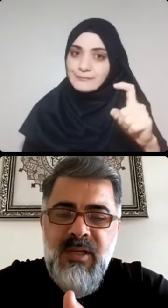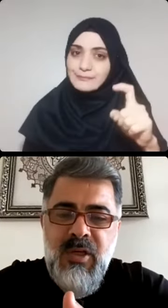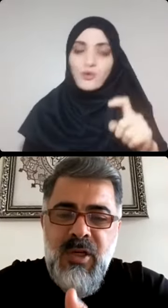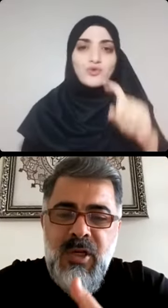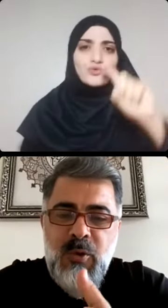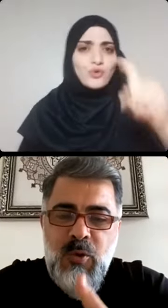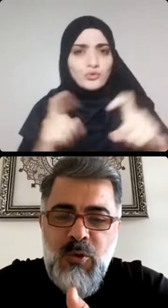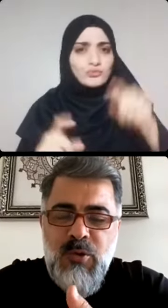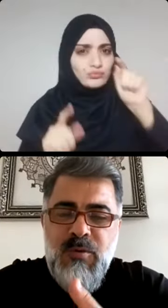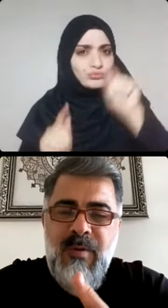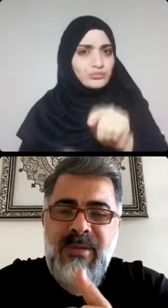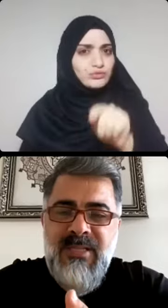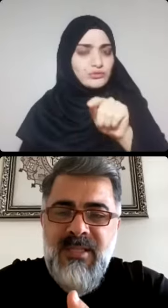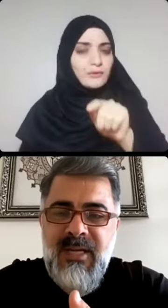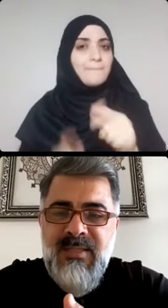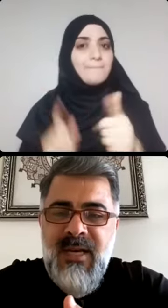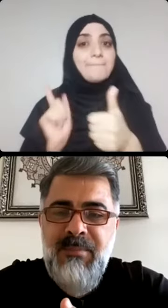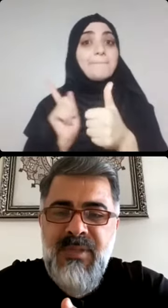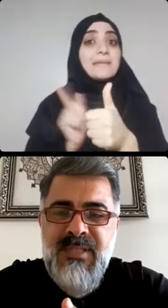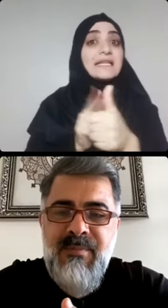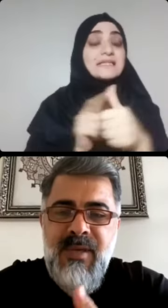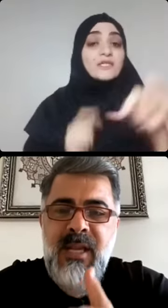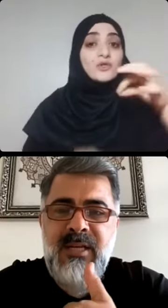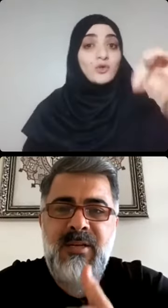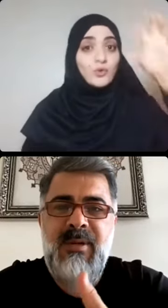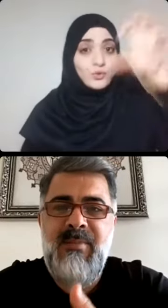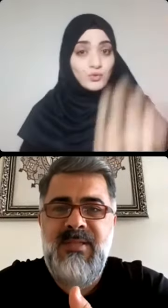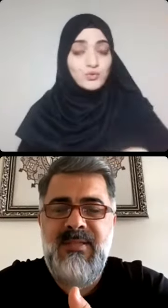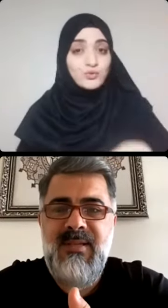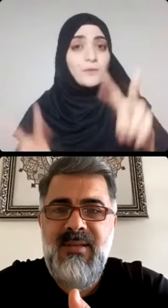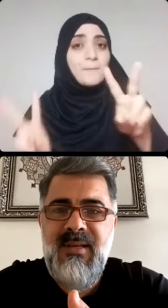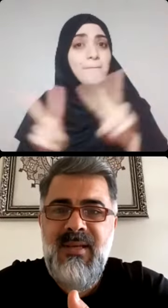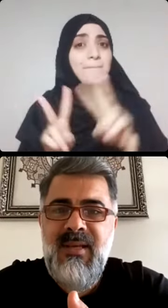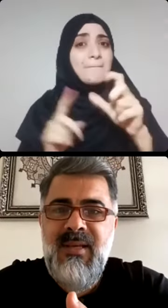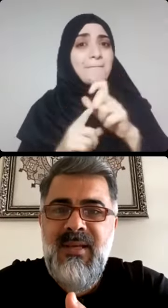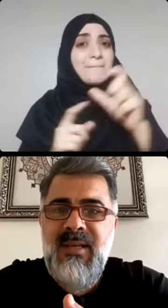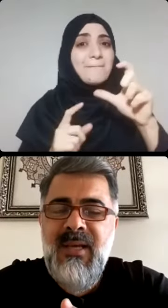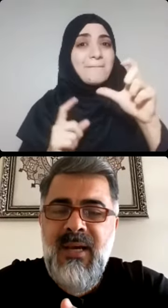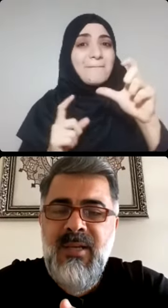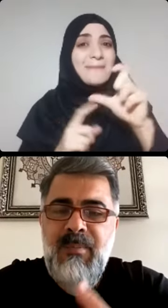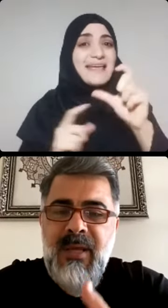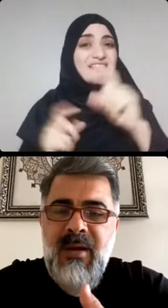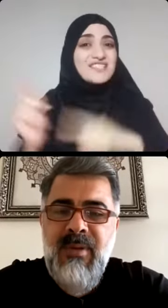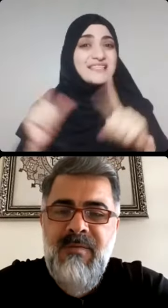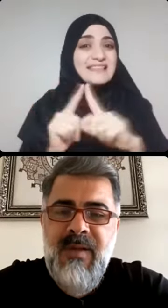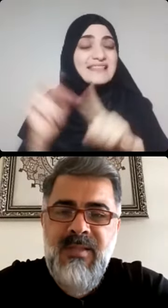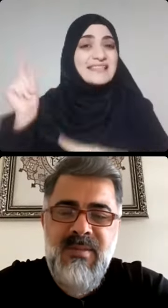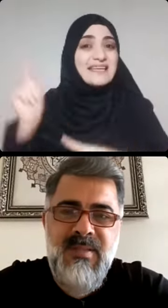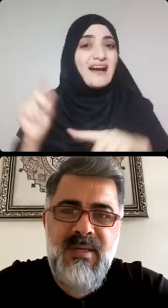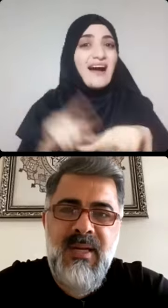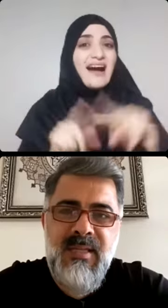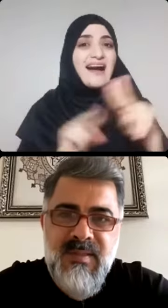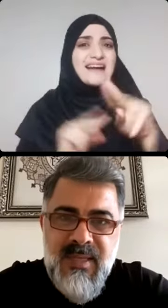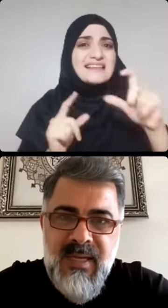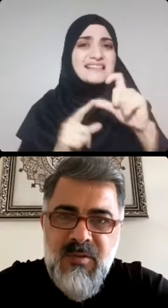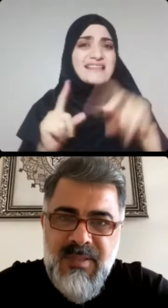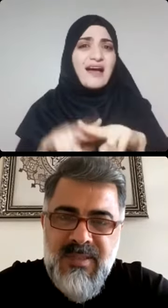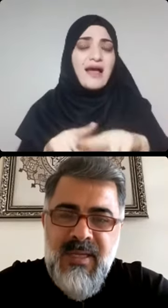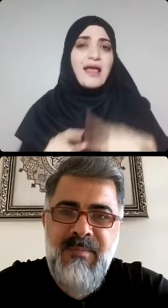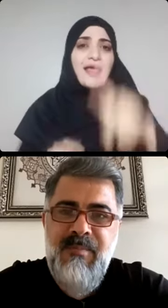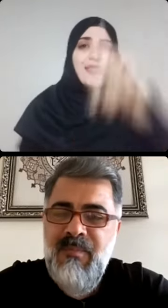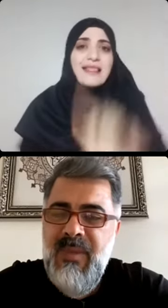Birincisi, Kudüs ve Mescid-i Aksa bizim ilk kıblemiz. Yani Peygamber Efendimiz